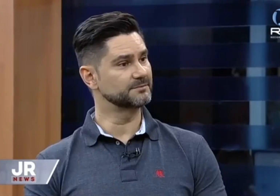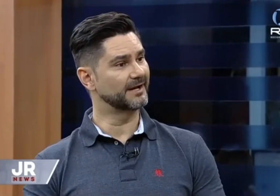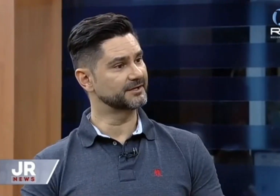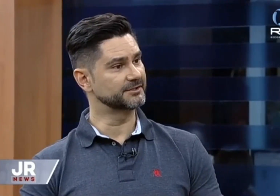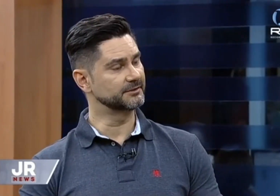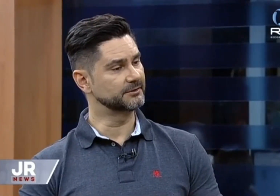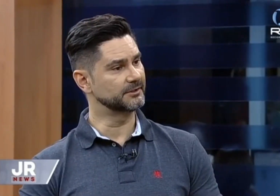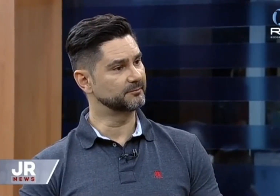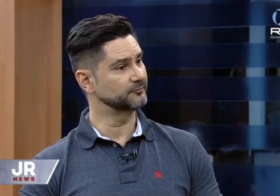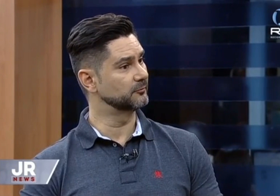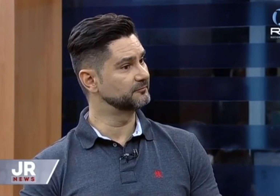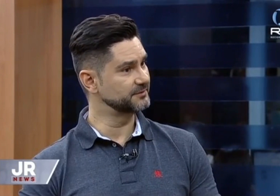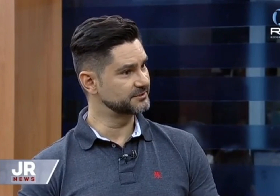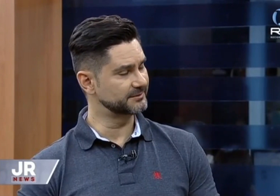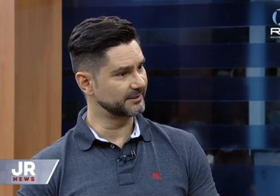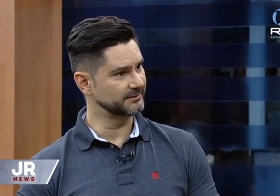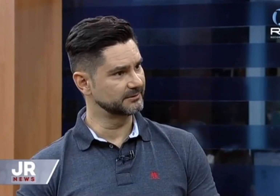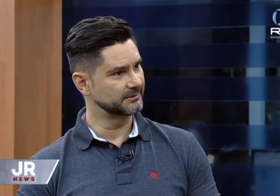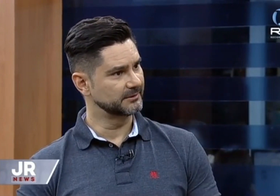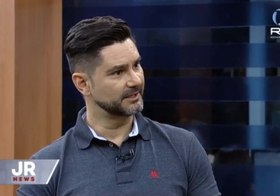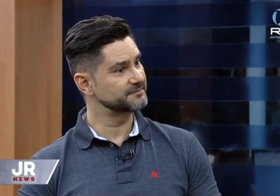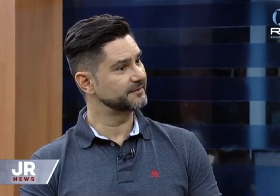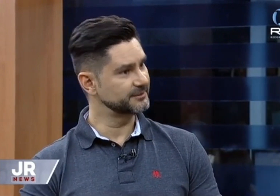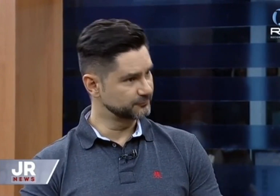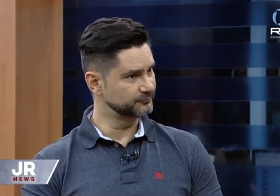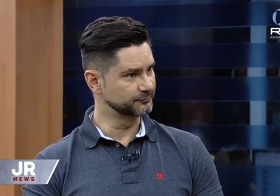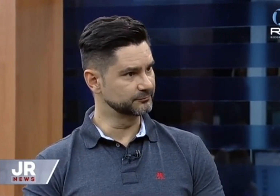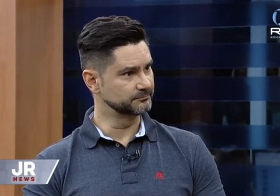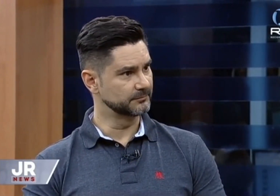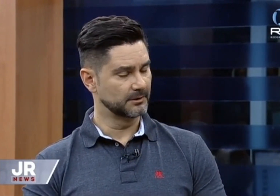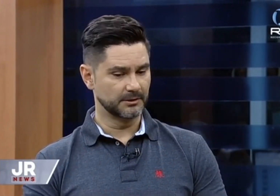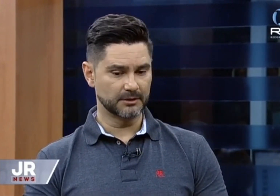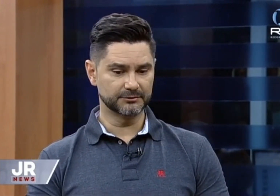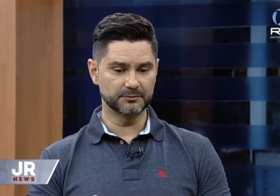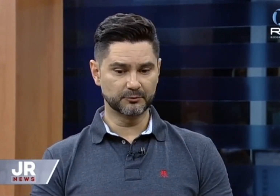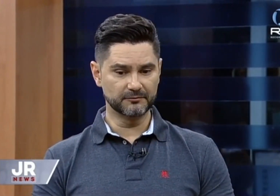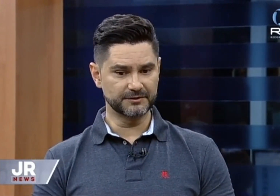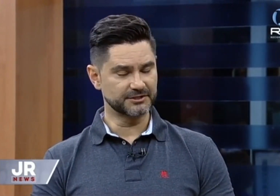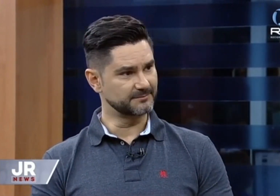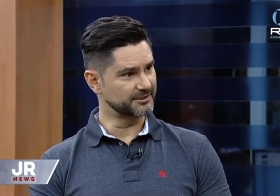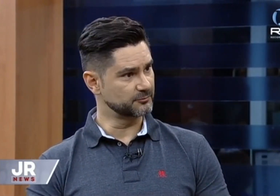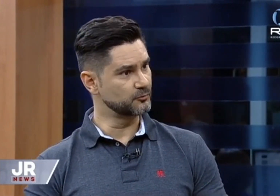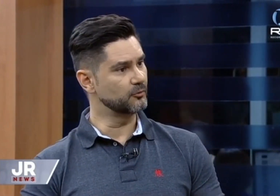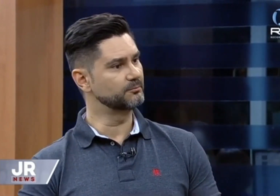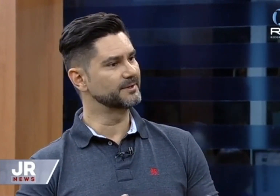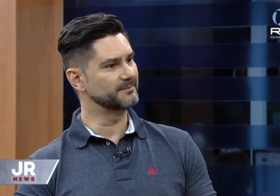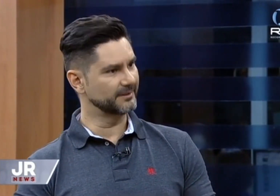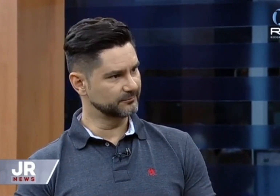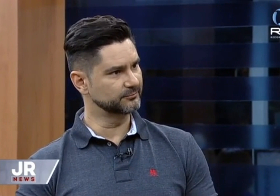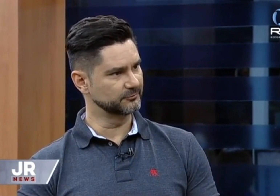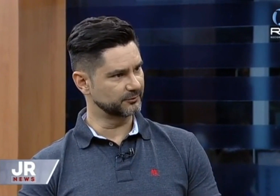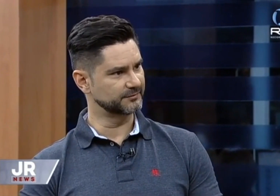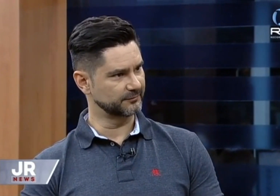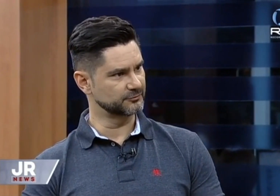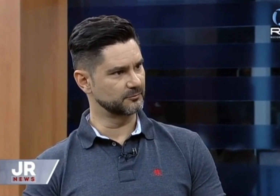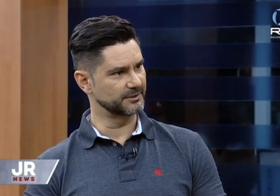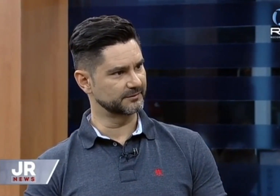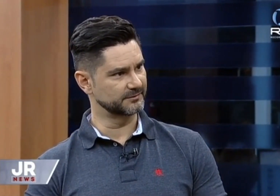de imagem que a pessoa ouvinte tem é diferente do surdo. Enquanto que para o ouvinte a imagem é um complemento no processo de